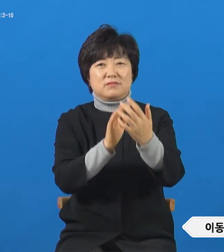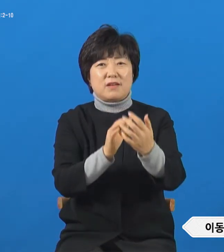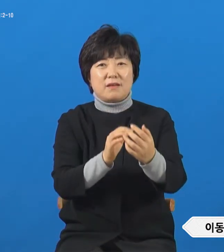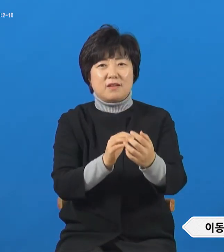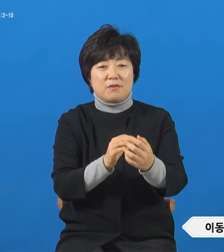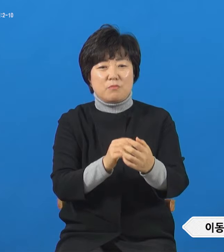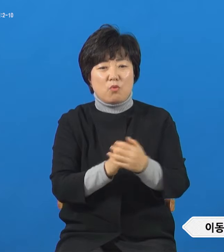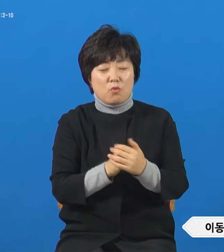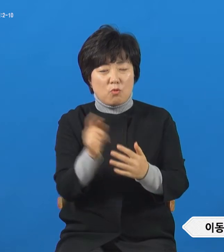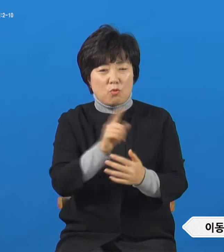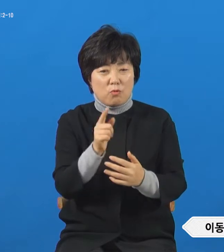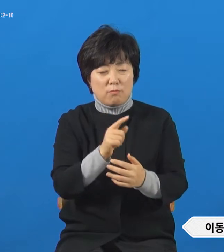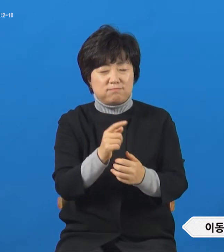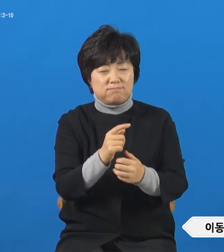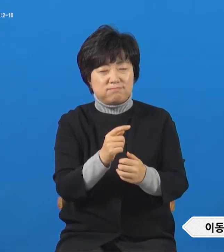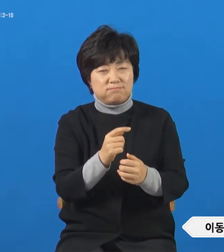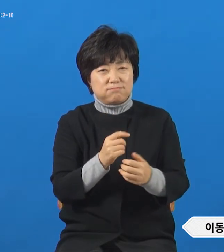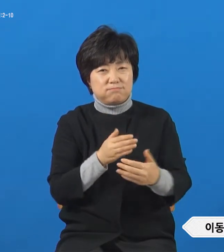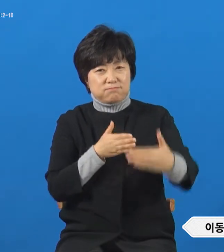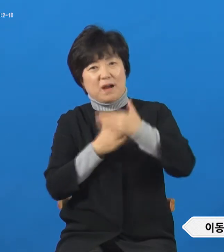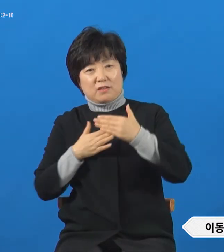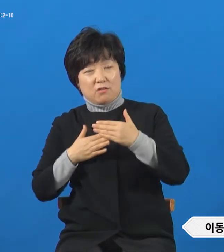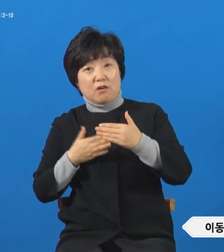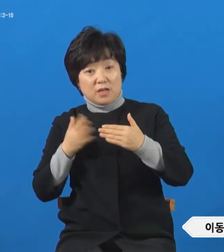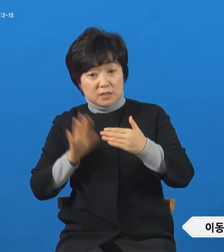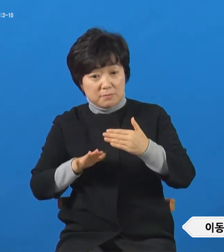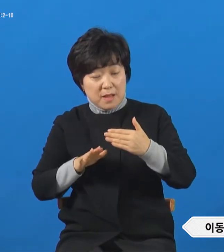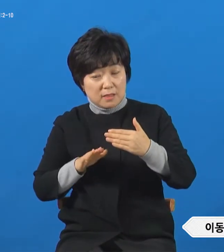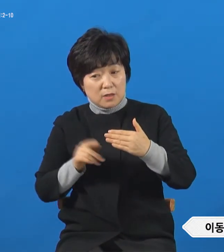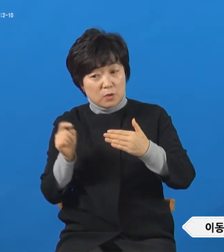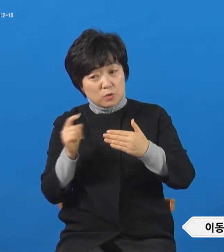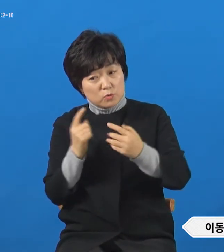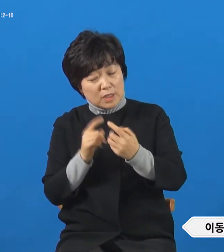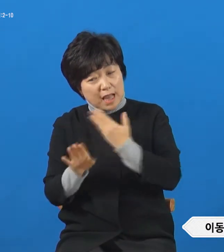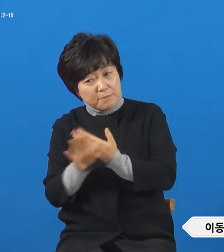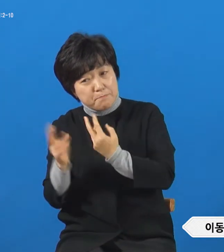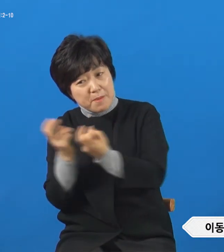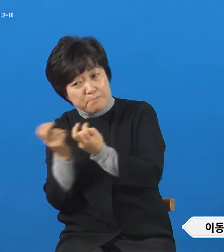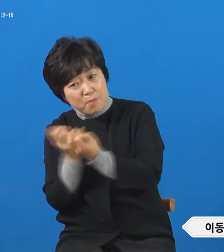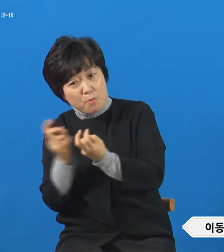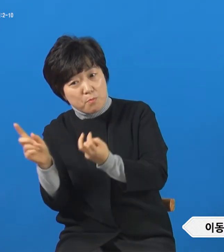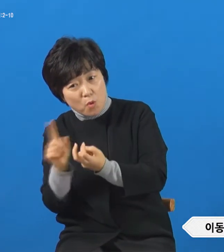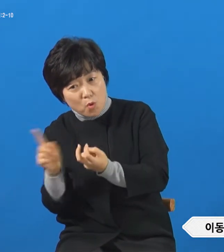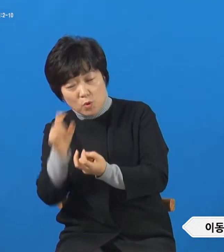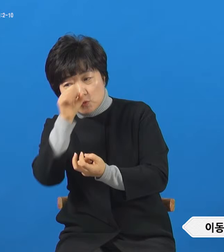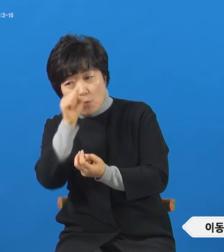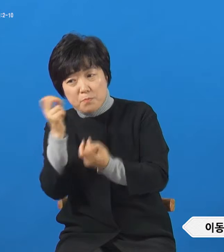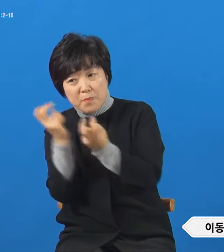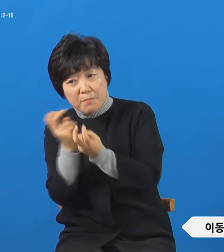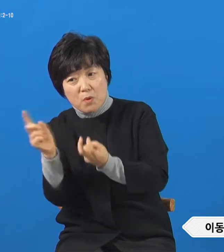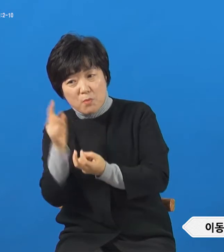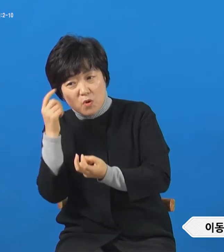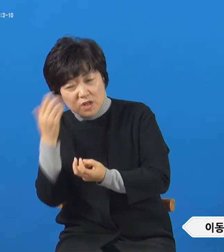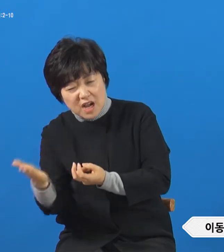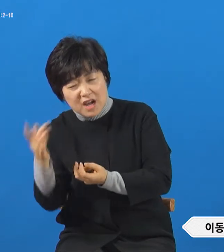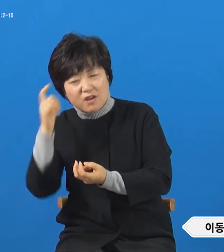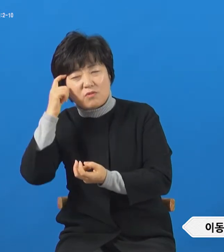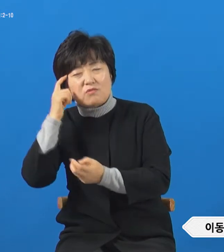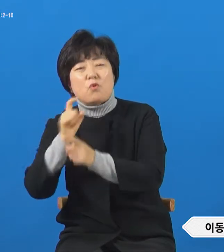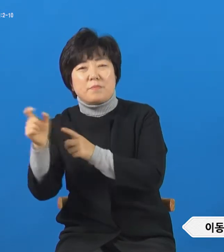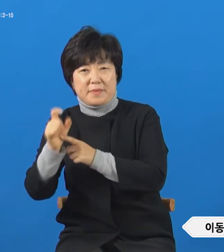선교, 성숙한 선교를 고민할 필요는 분명히 있습니다. 저는 이 아프간 사건을